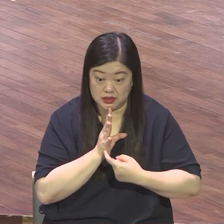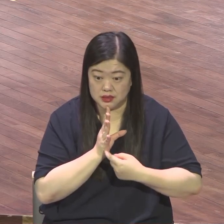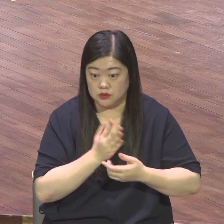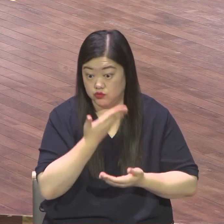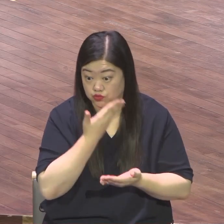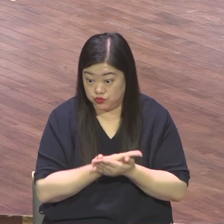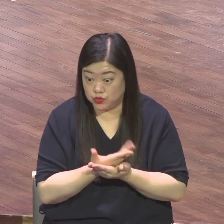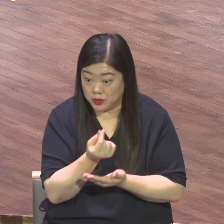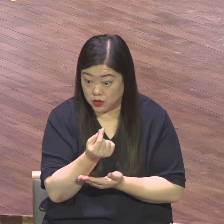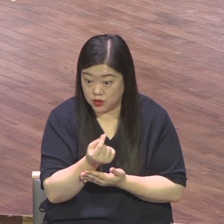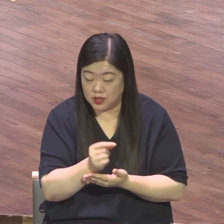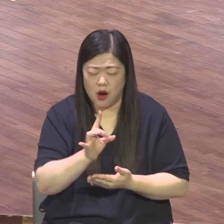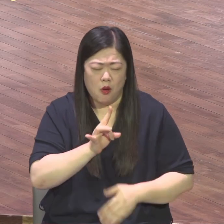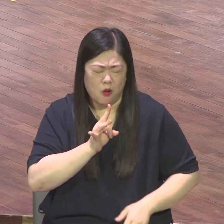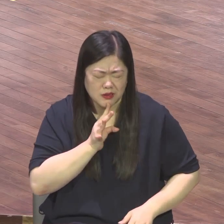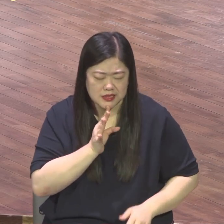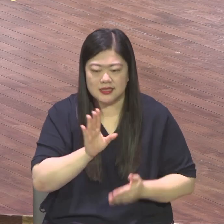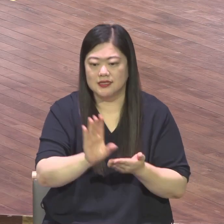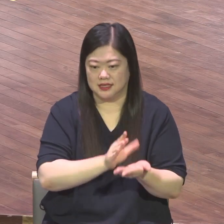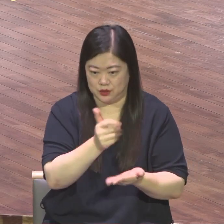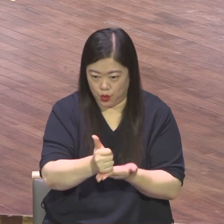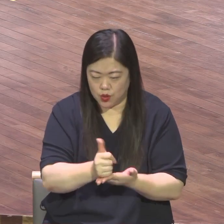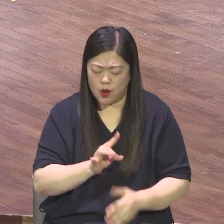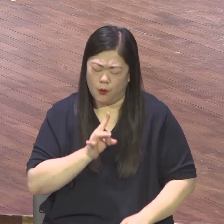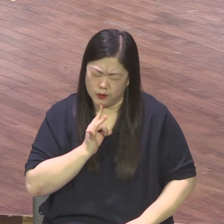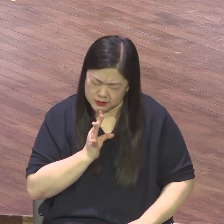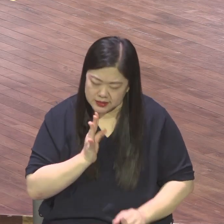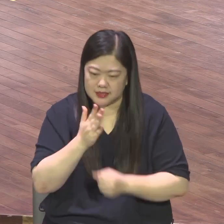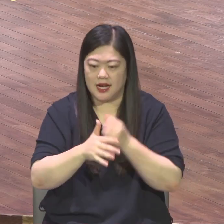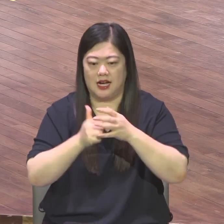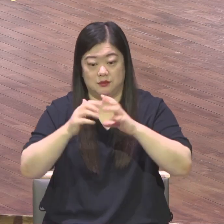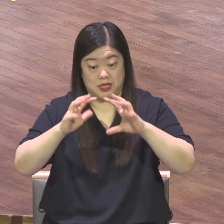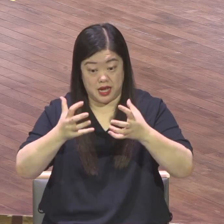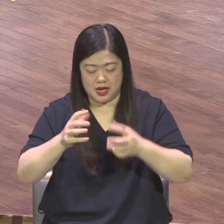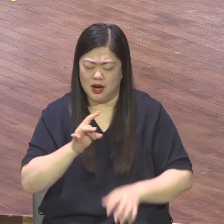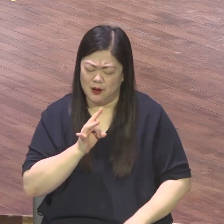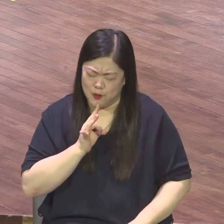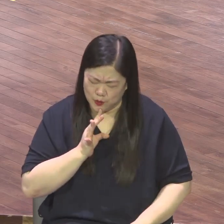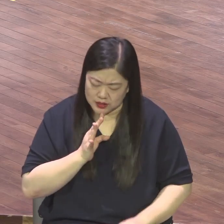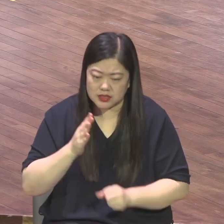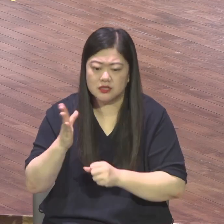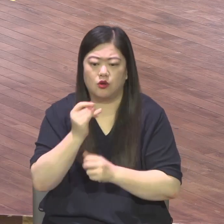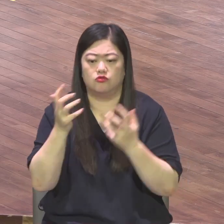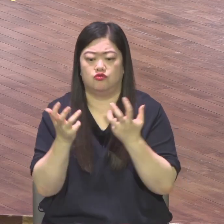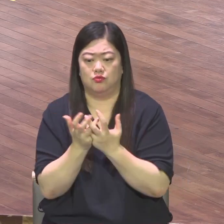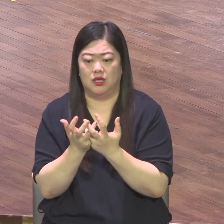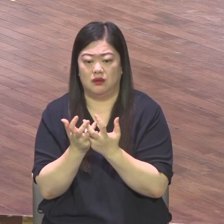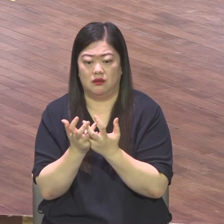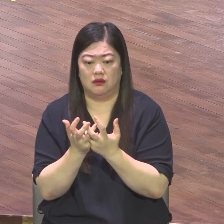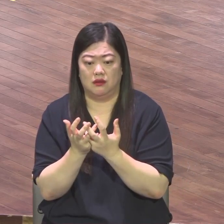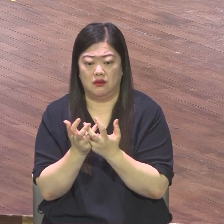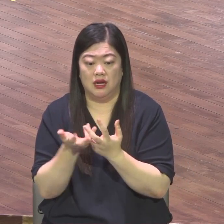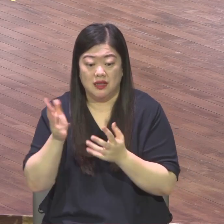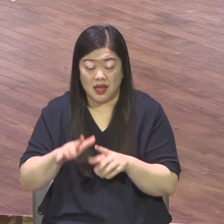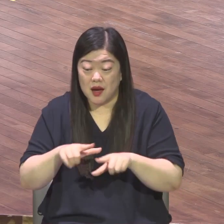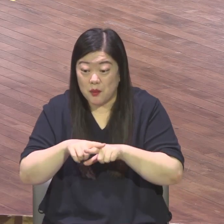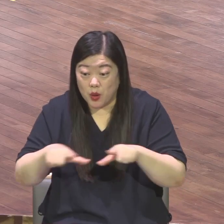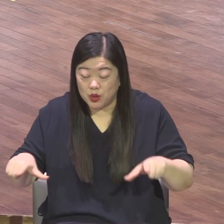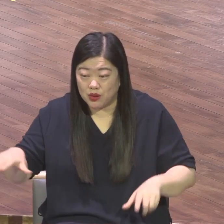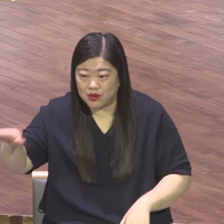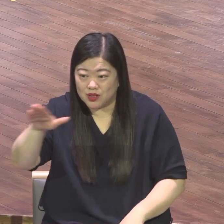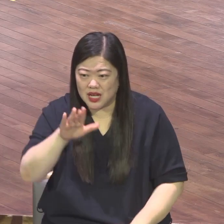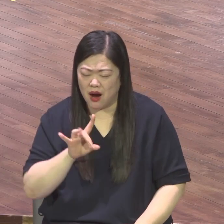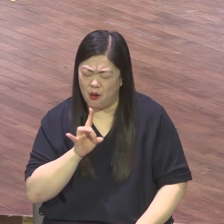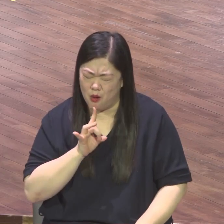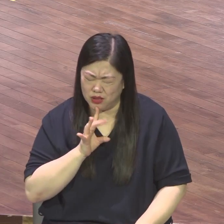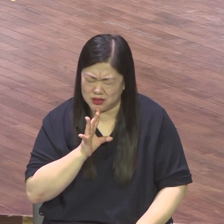본질이에요. 오직이 안 돼요. 대부분이다. 오직이 없어요. 대강에 대강. 삼오직 안